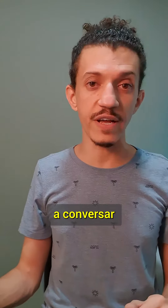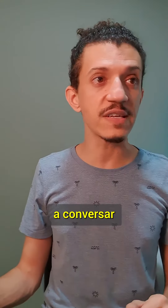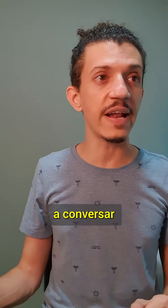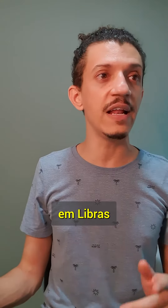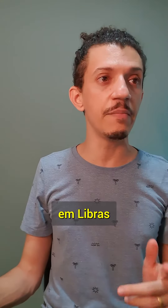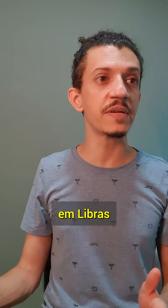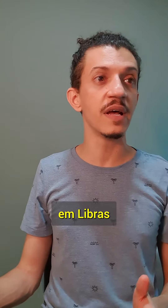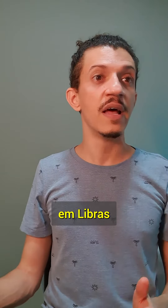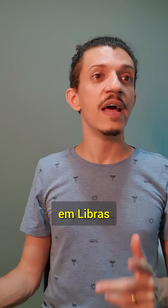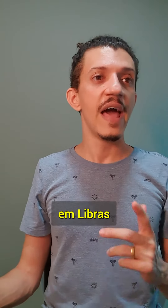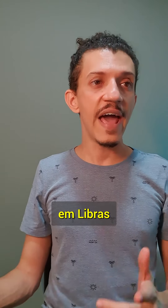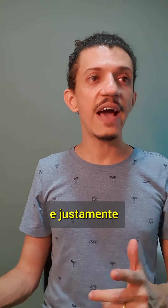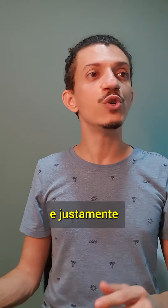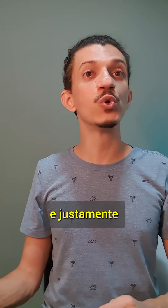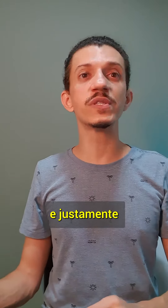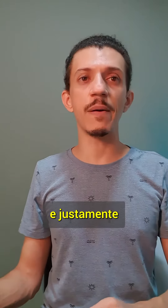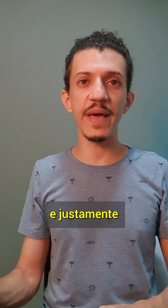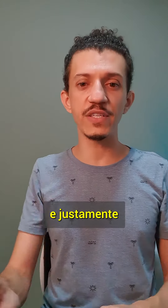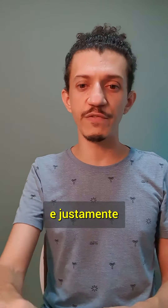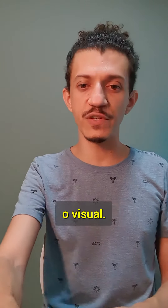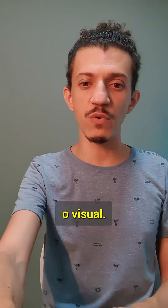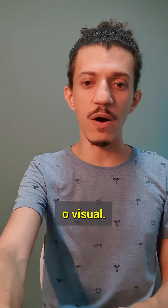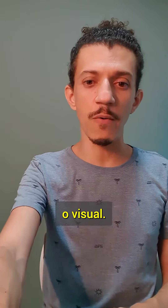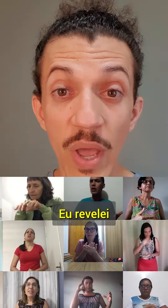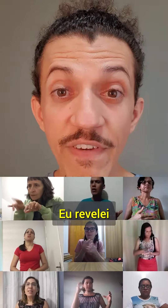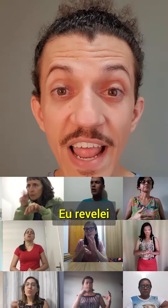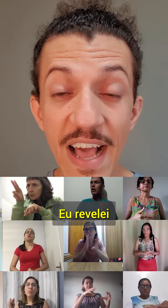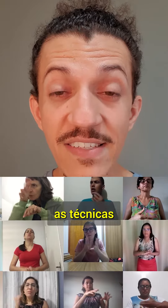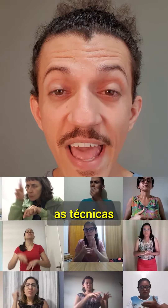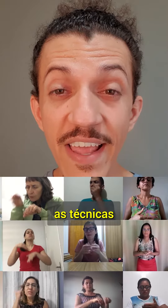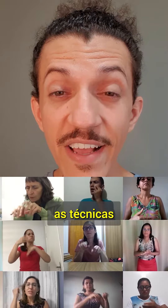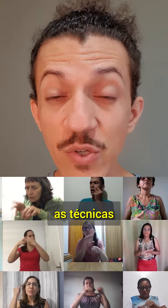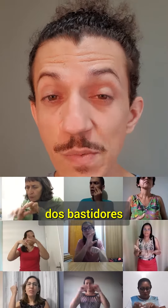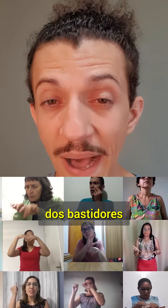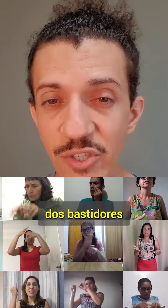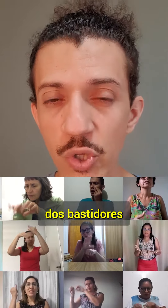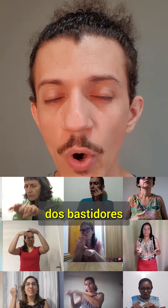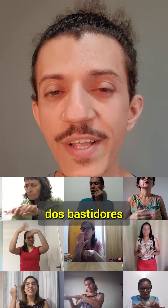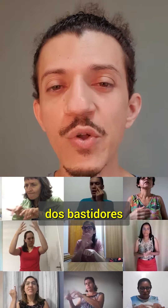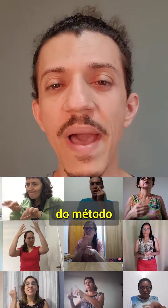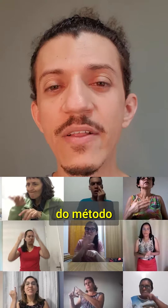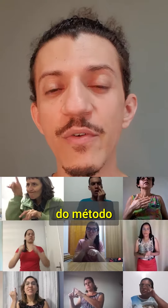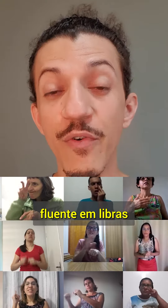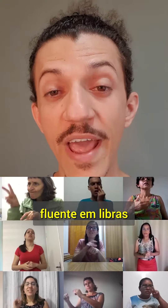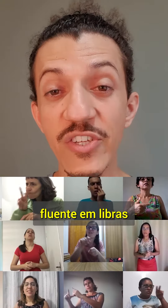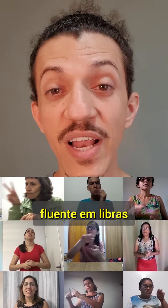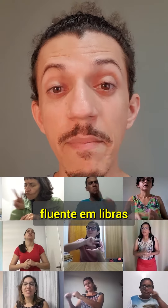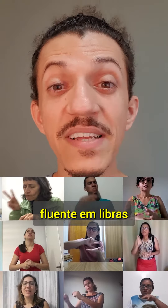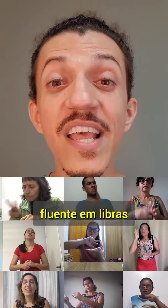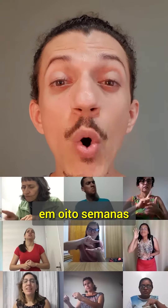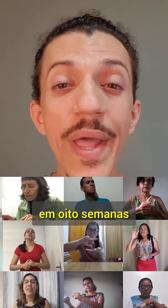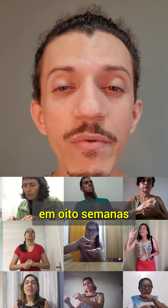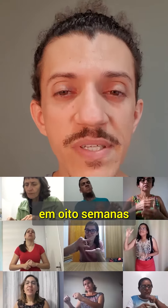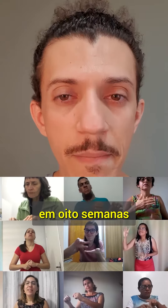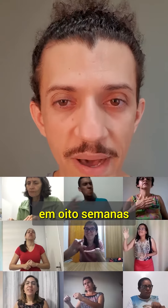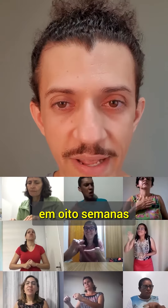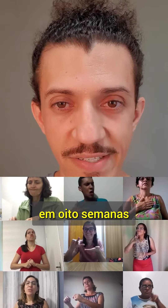conversar em Libras, é justamente visual. Eu revelei as técnicas, os bastidores do método fluente em Libras em oito semanas.